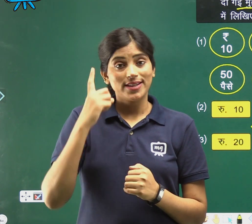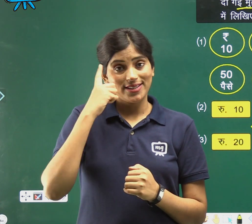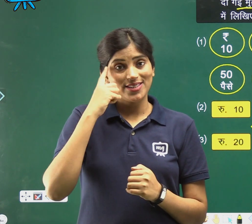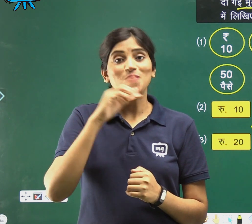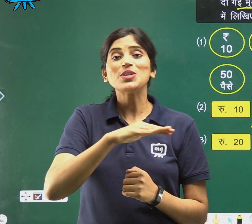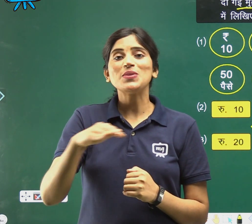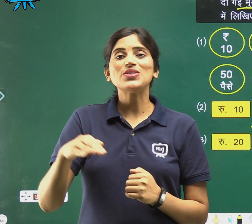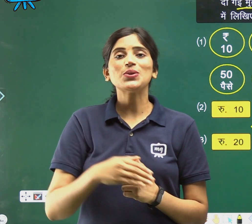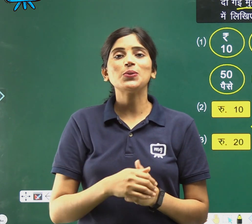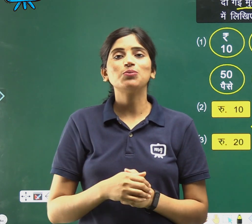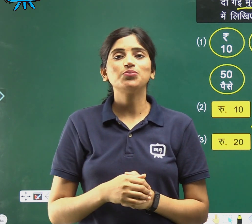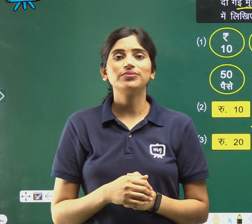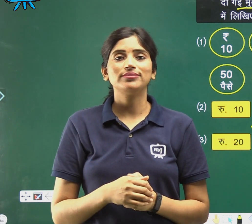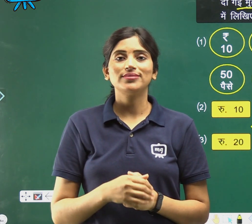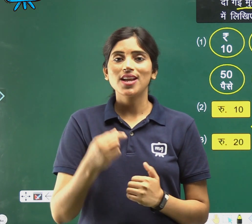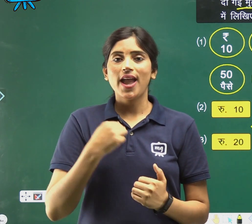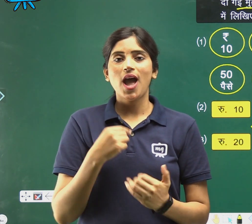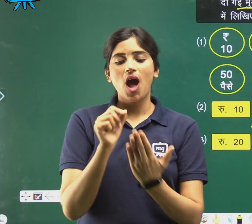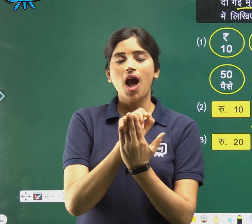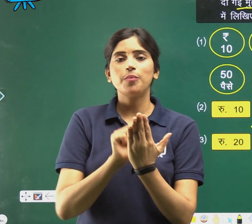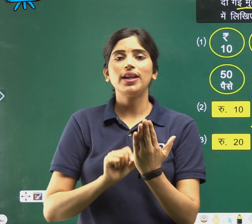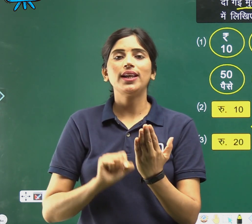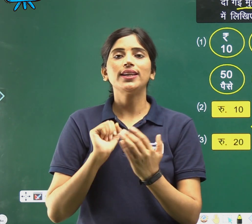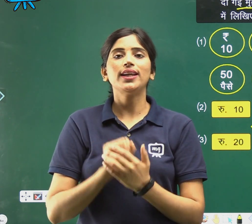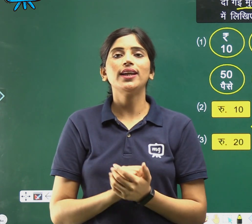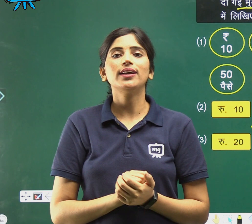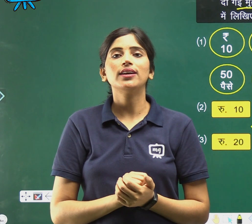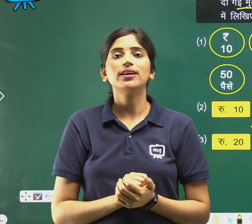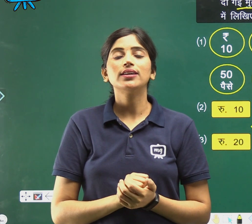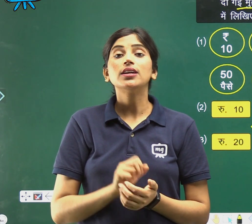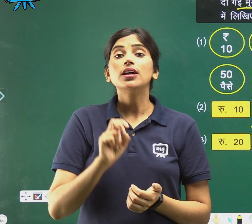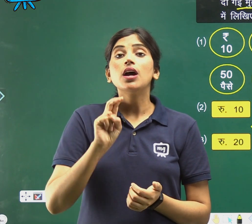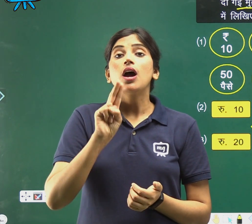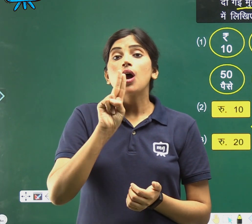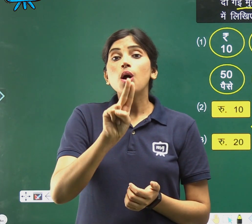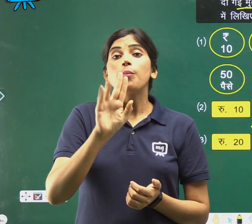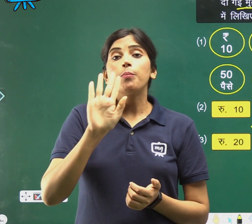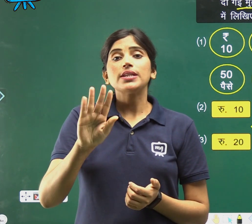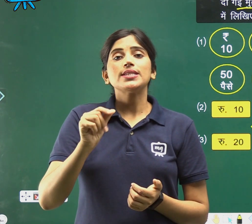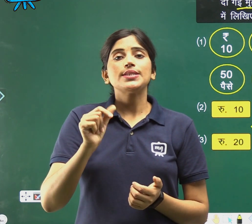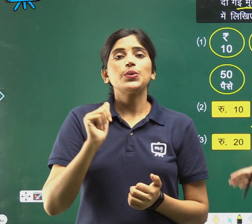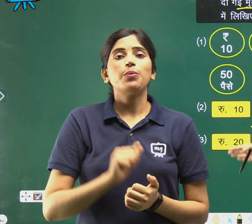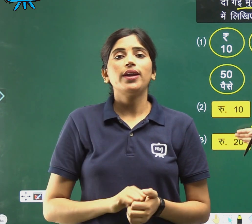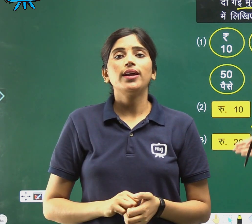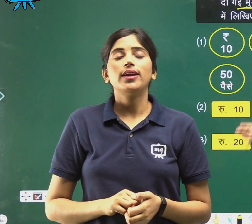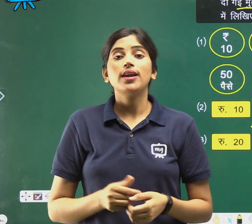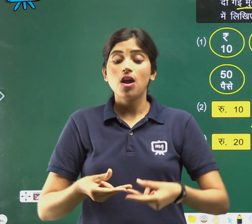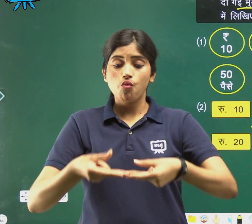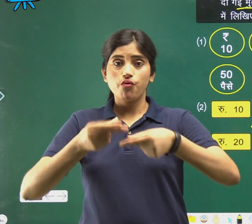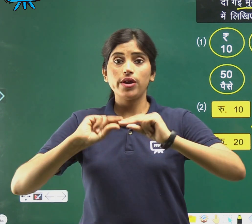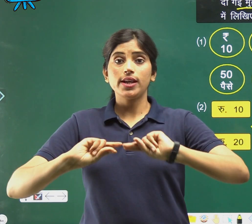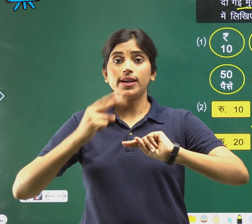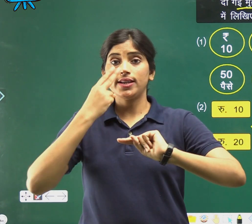समझे बच्चों? हमने लिखे 25 रुपए। फिर